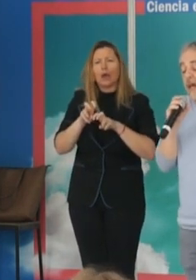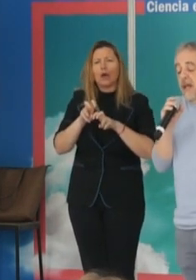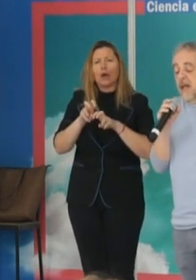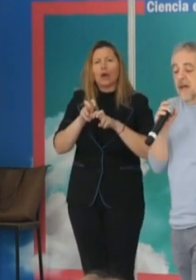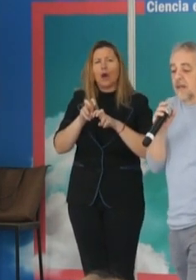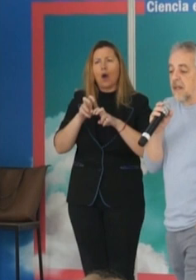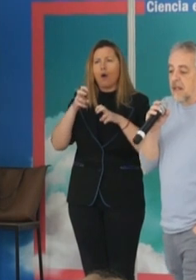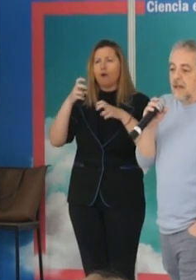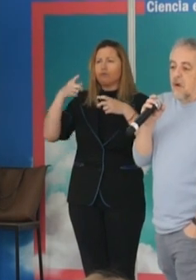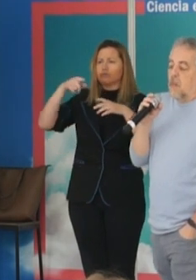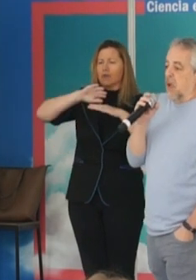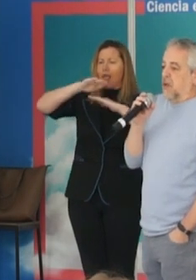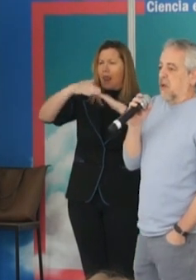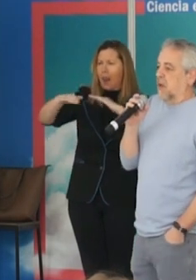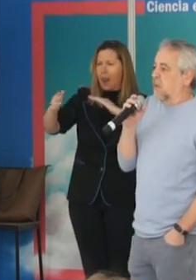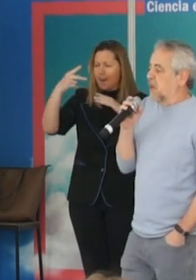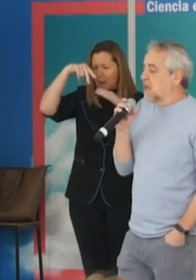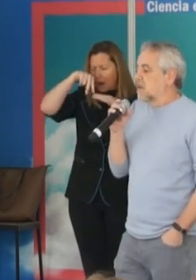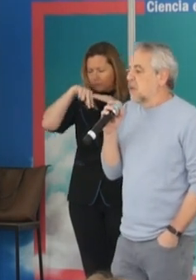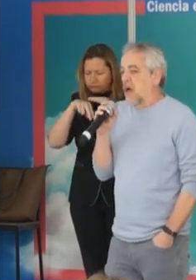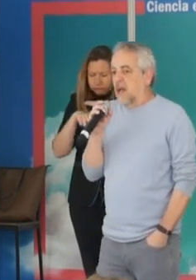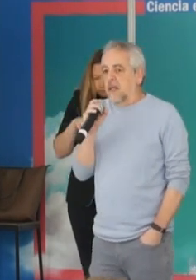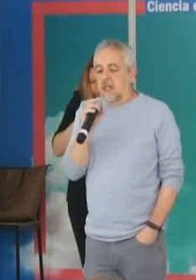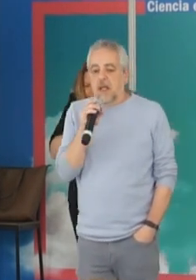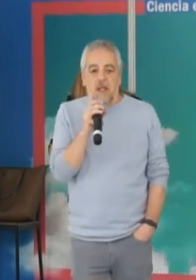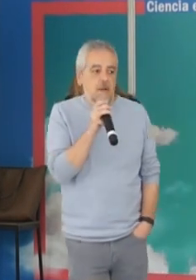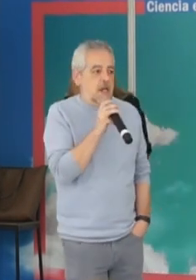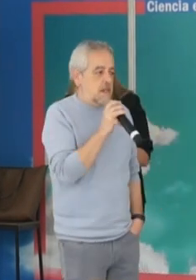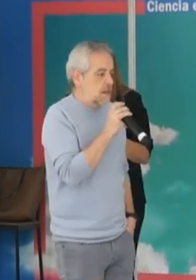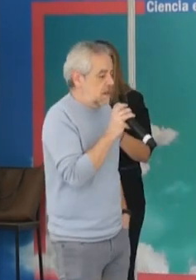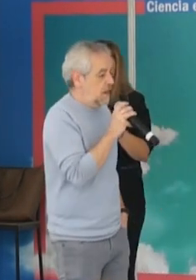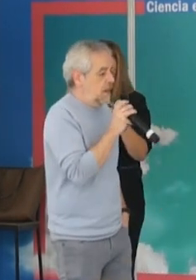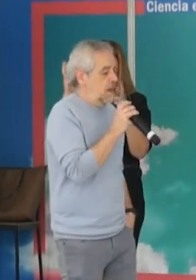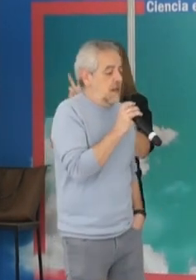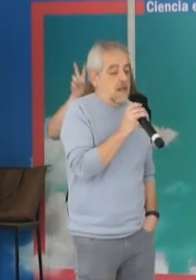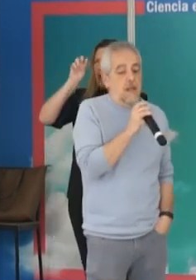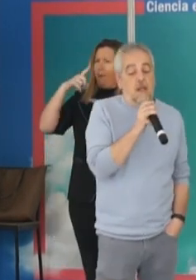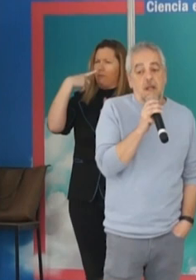apoyo, oceánica, yo estaba aquí sentado. Un poquito, pues, una gran diversidad de temas